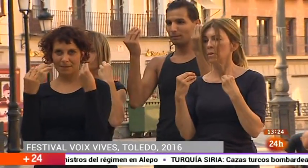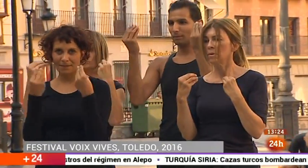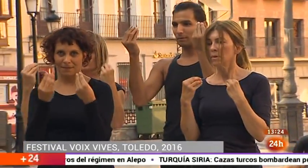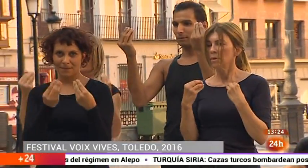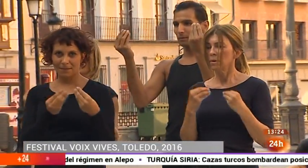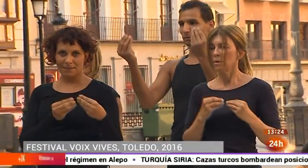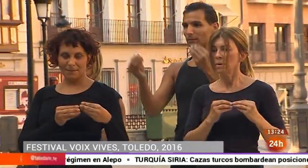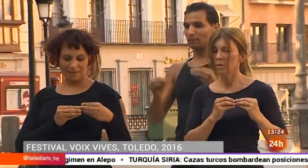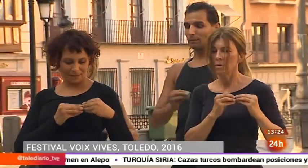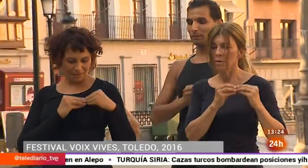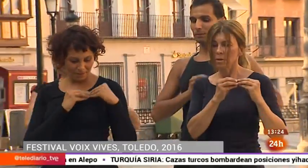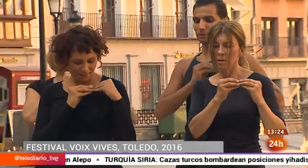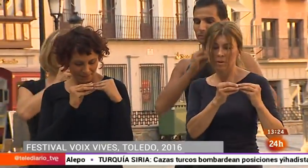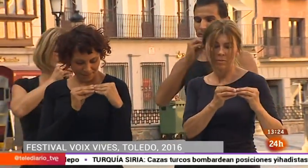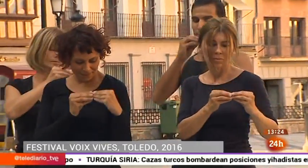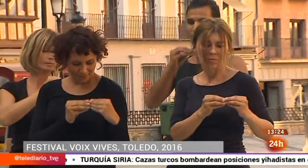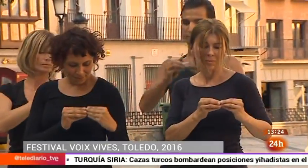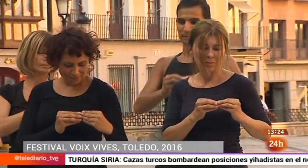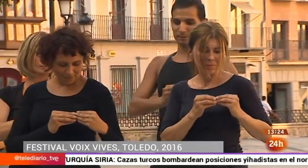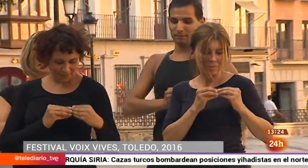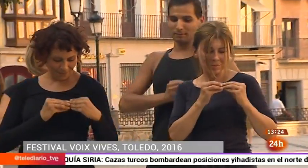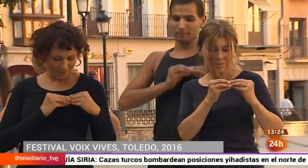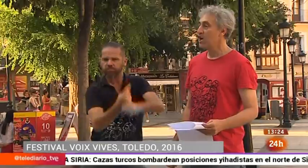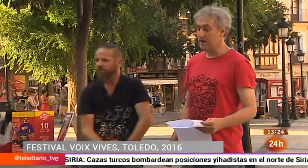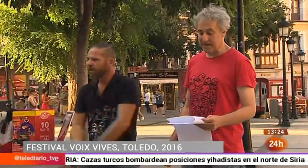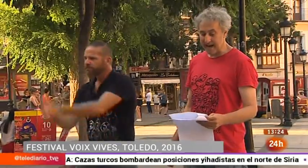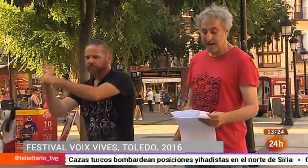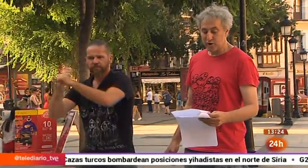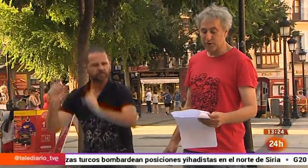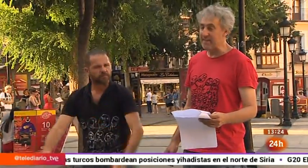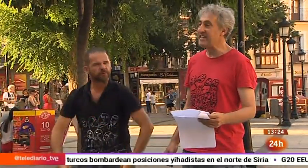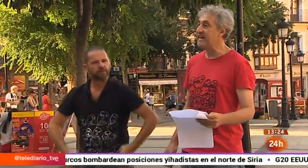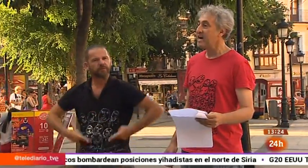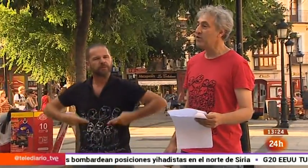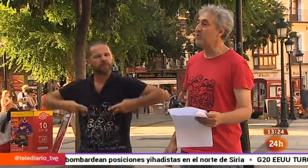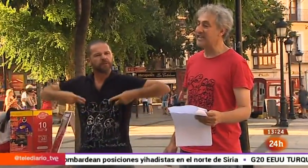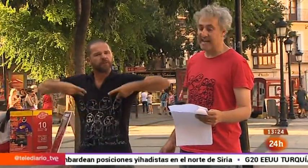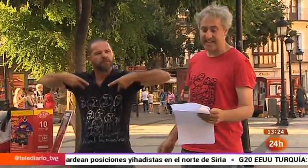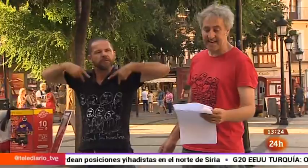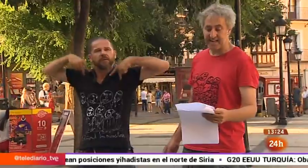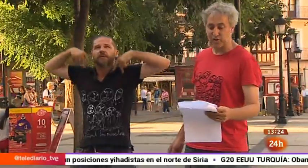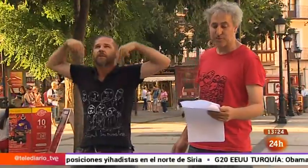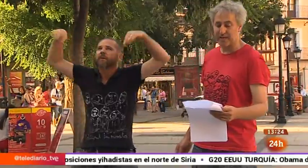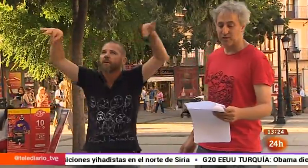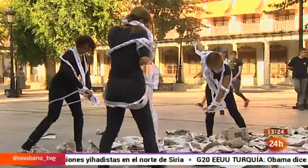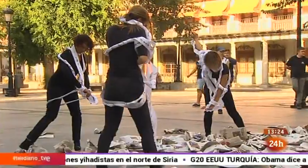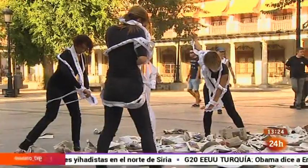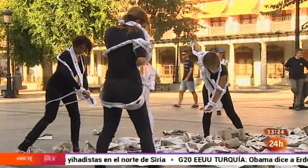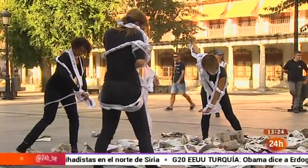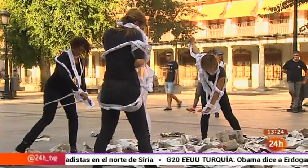escucha y sobre todo por la que sin escucharse se siente. Una vida suspendida, una botella llena de